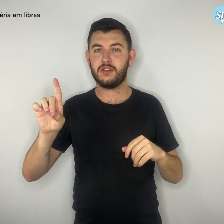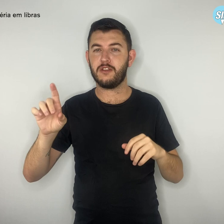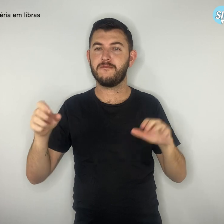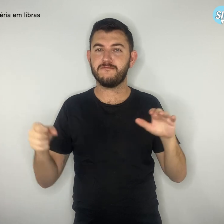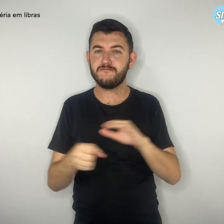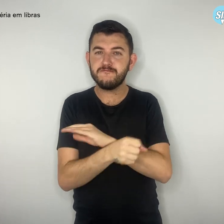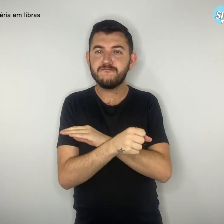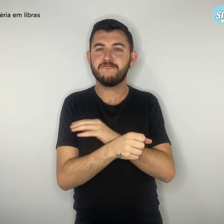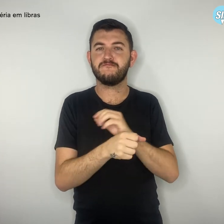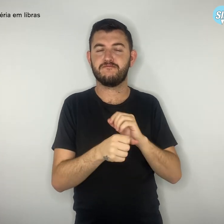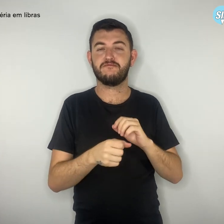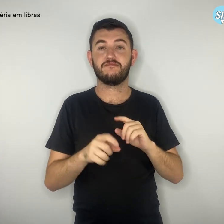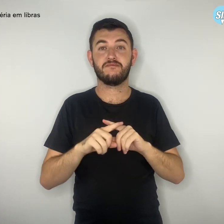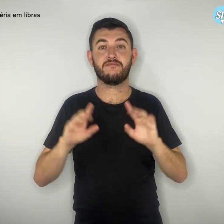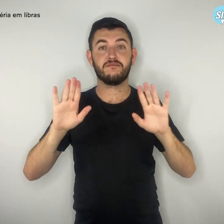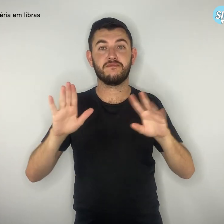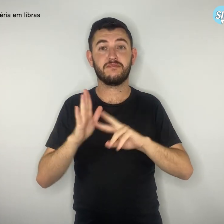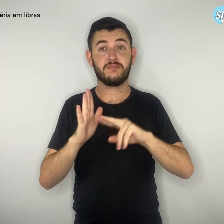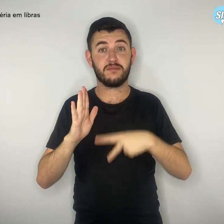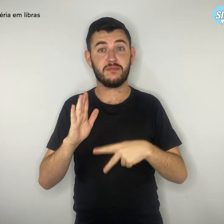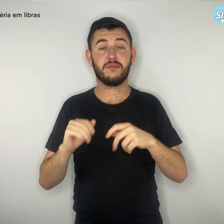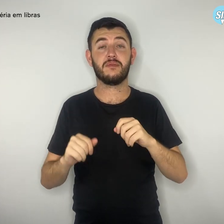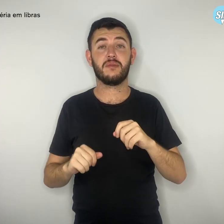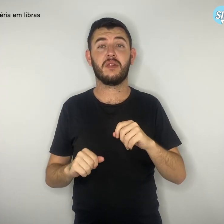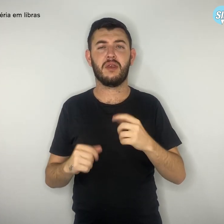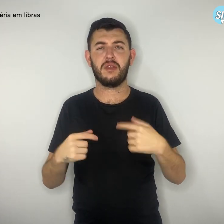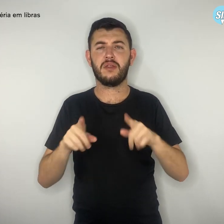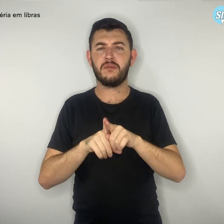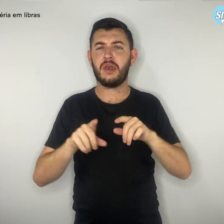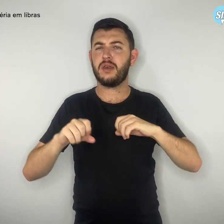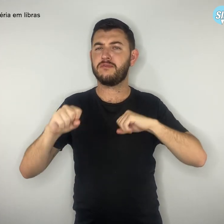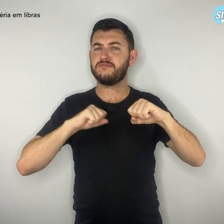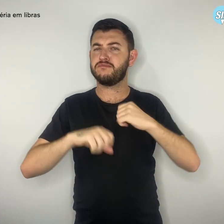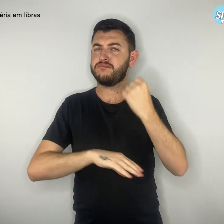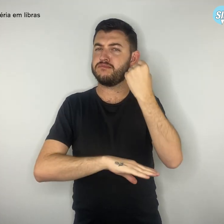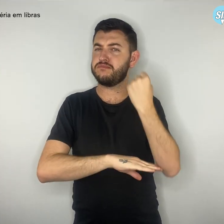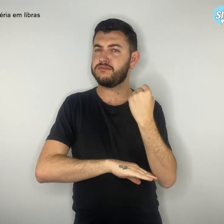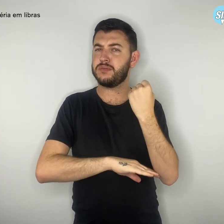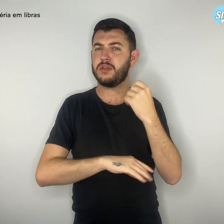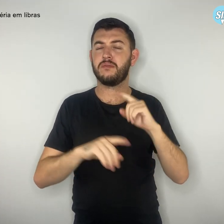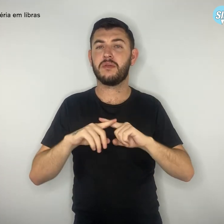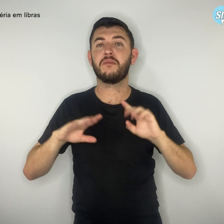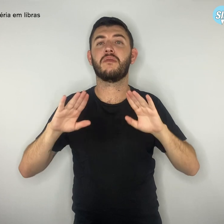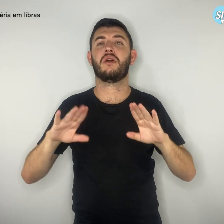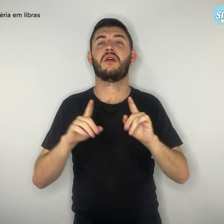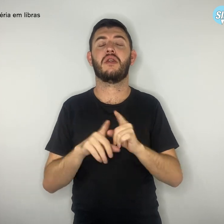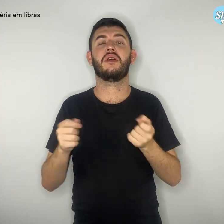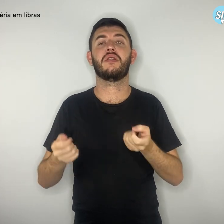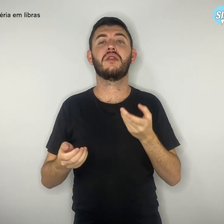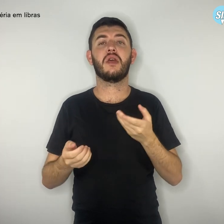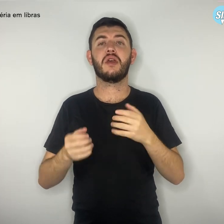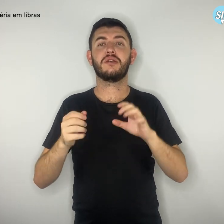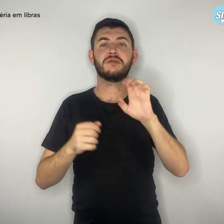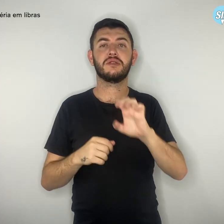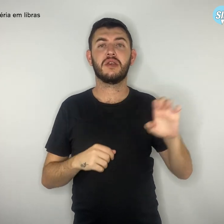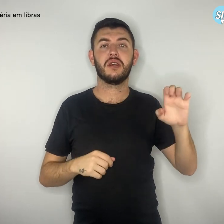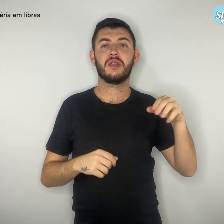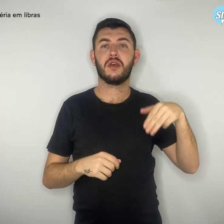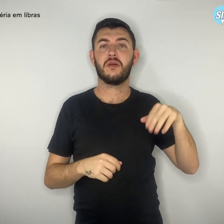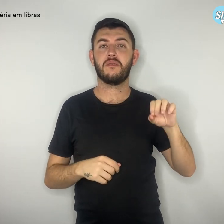pela extrema-direita. Sindicato e resistência. Além disso, tratar a esquerda moderada